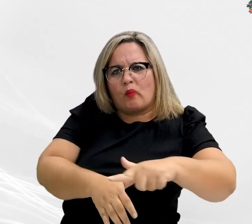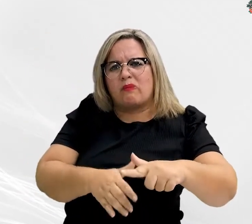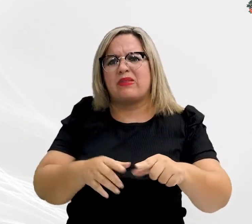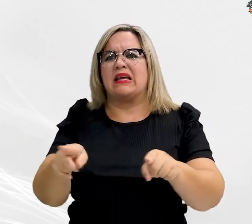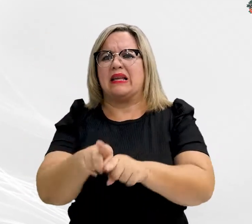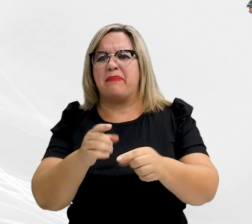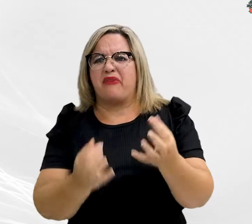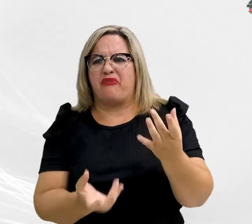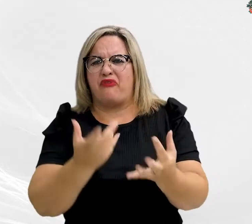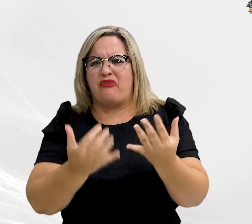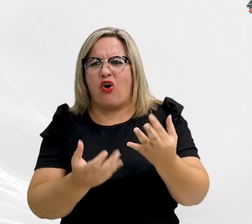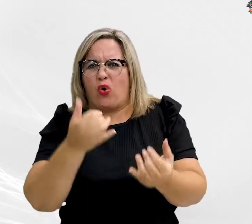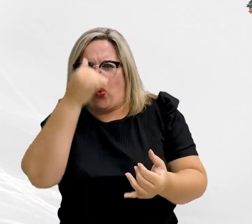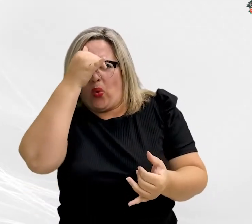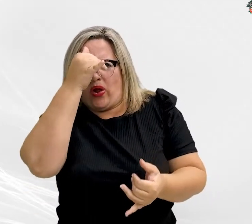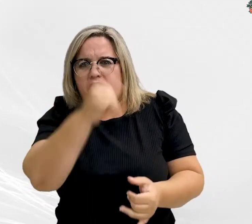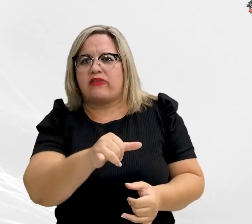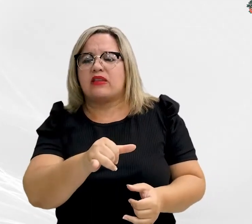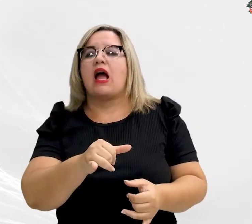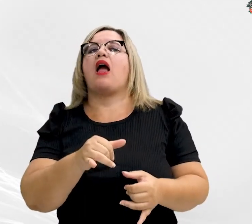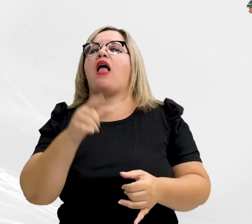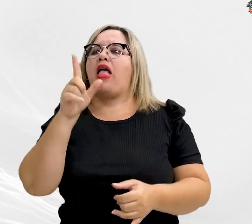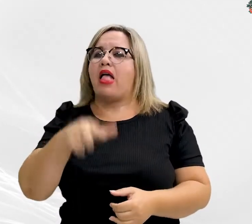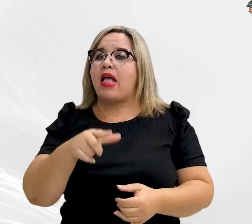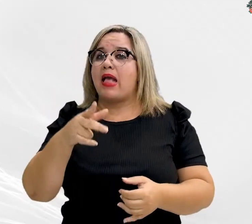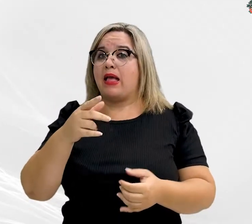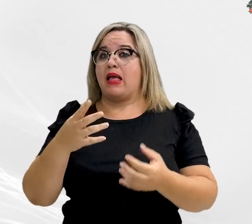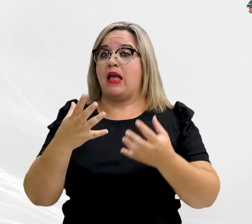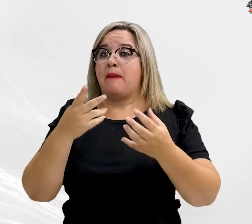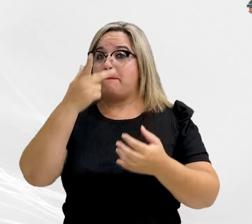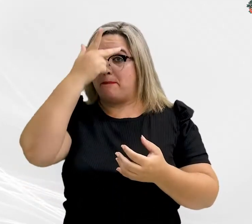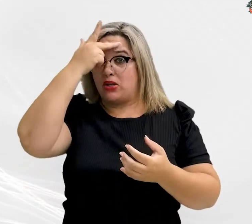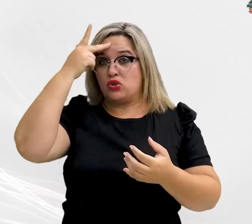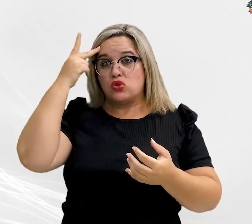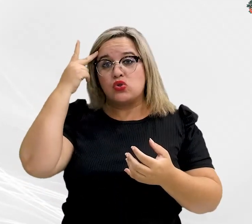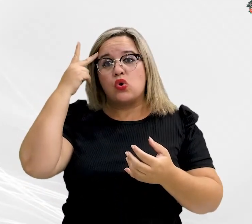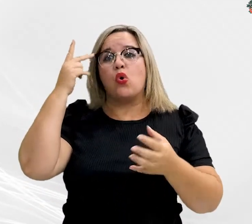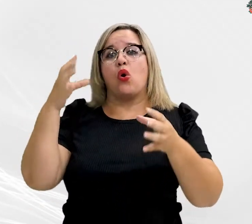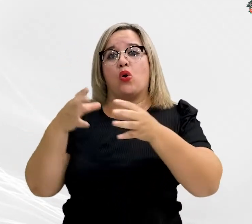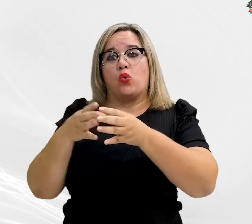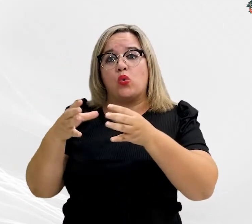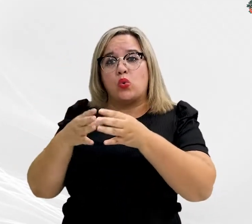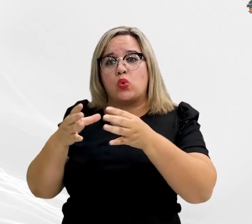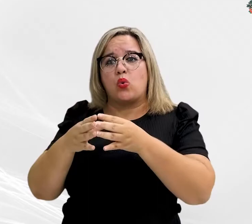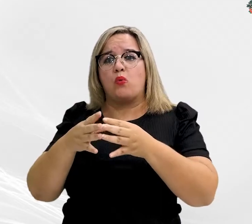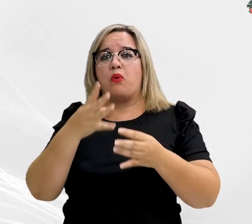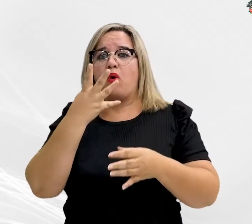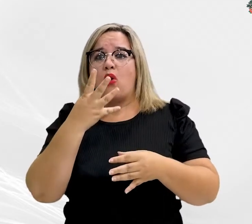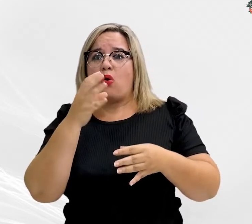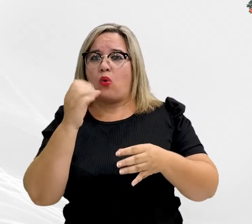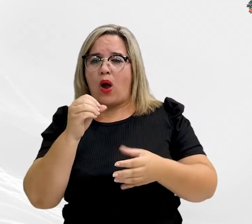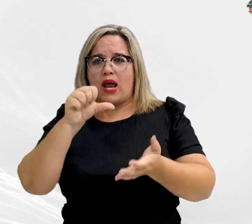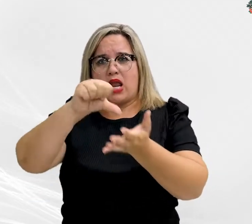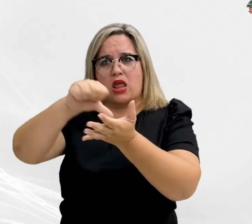para este ano é de adesão de 40 com marcas do projeto satélites alertas a abertura